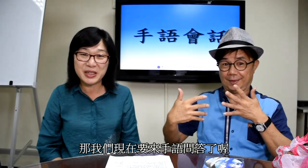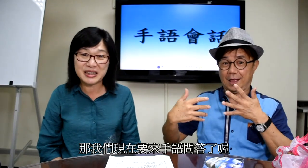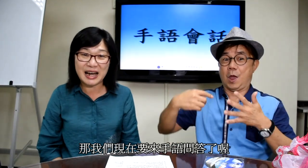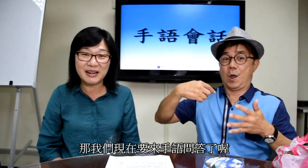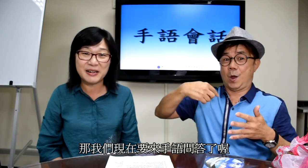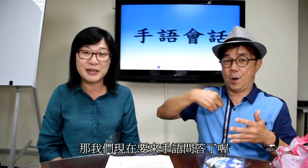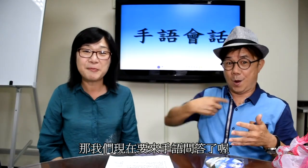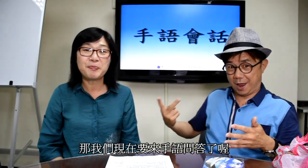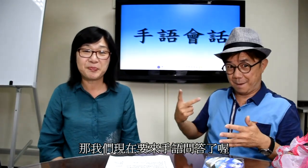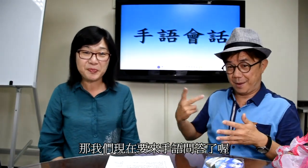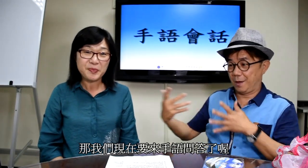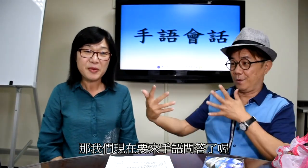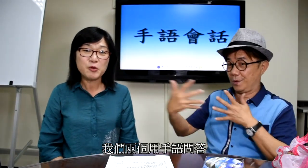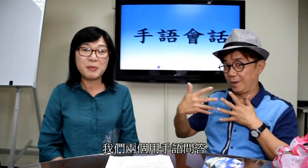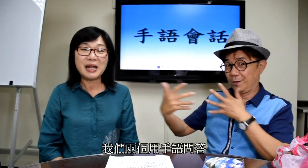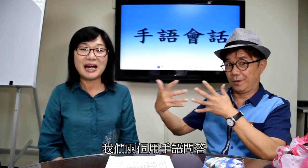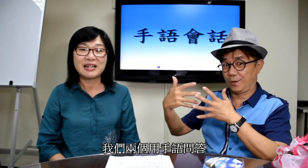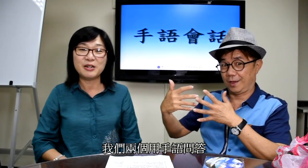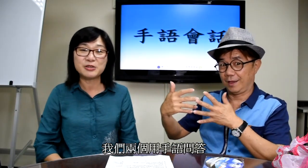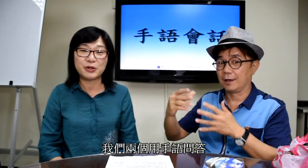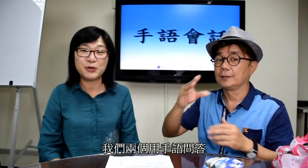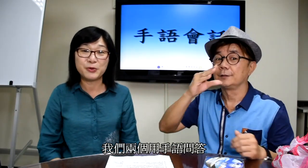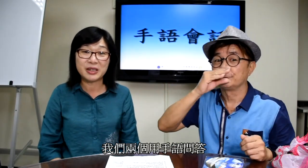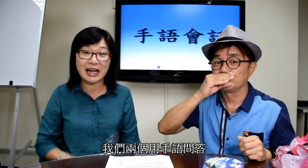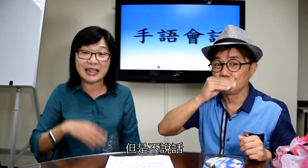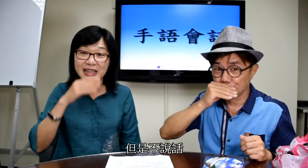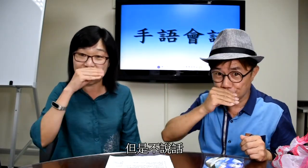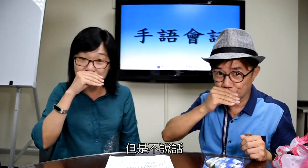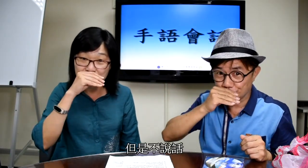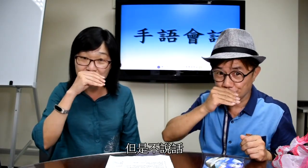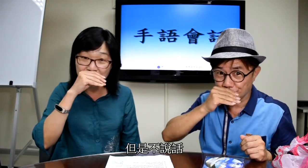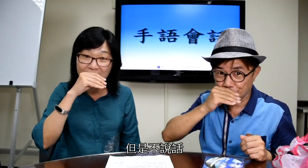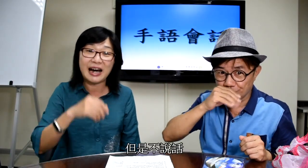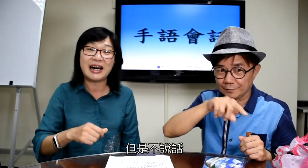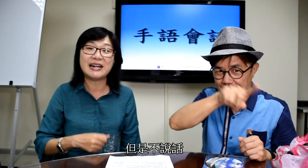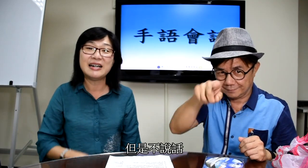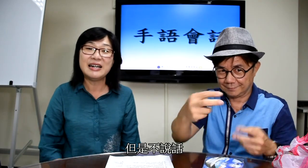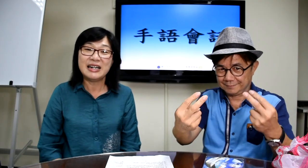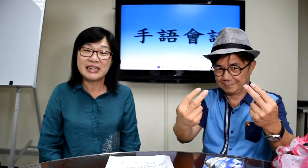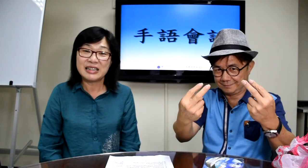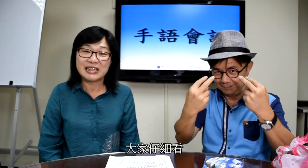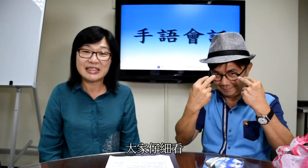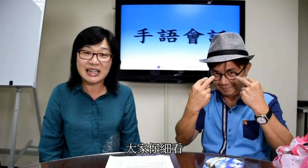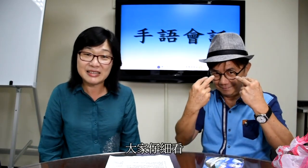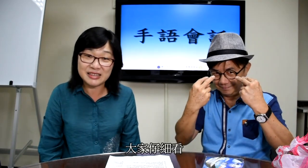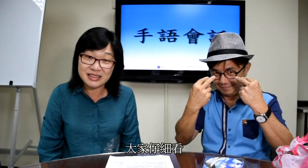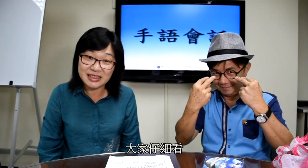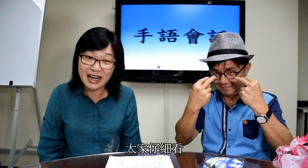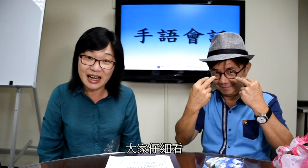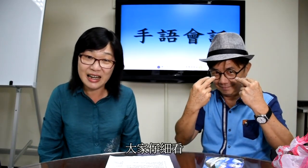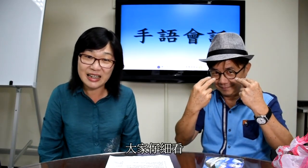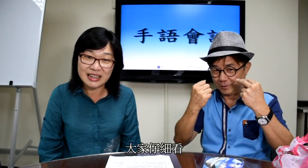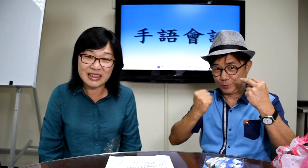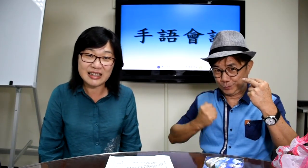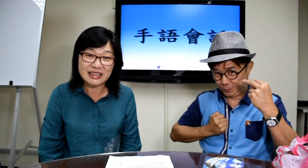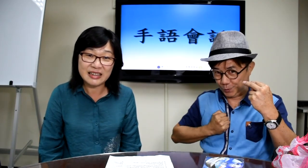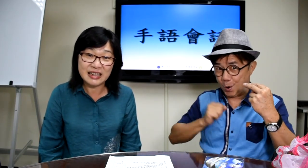答咯，我们两个用手语问答，但是不说话。大家仔细看，